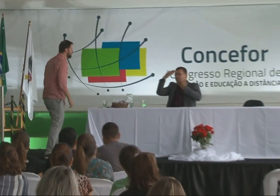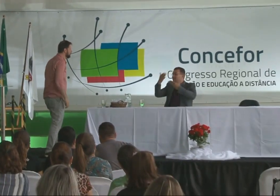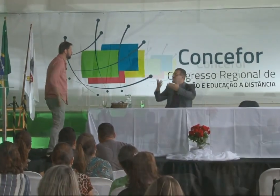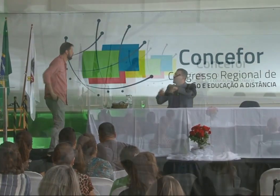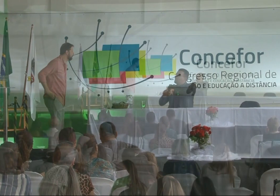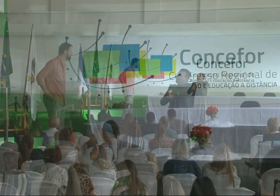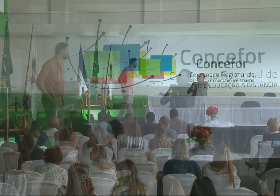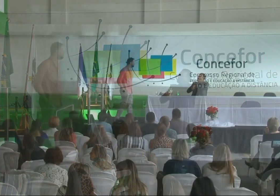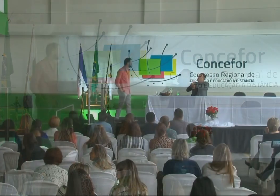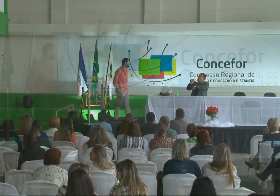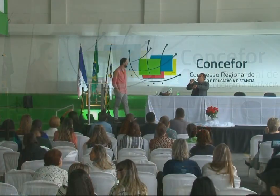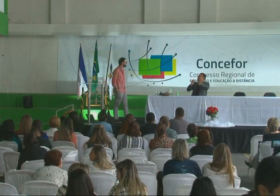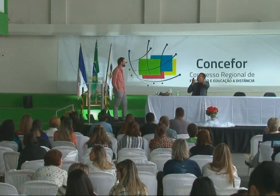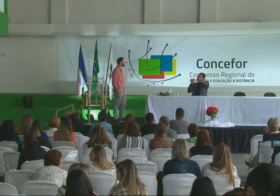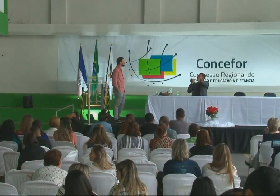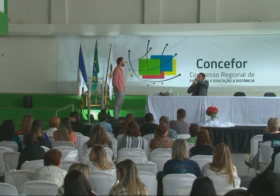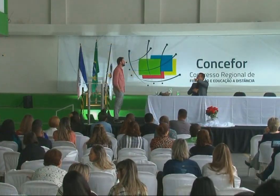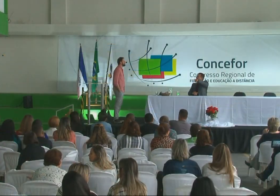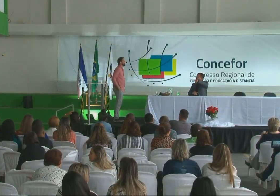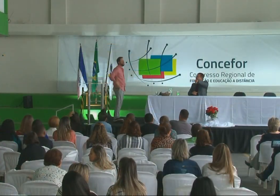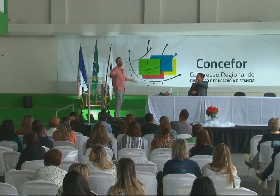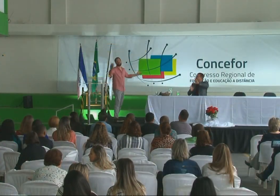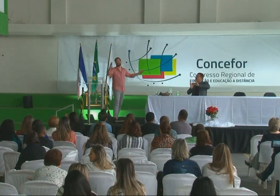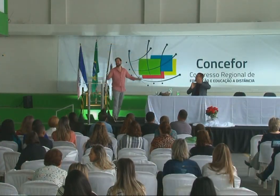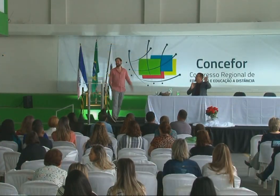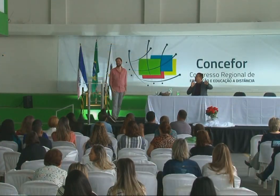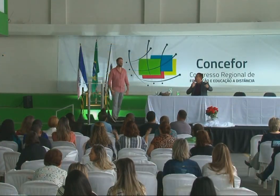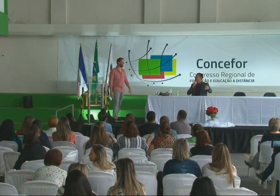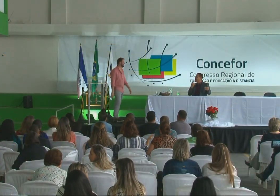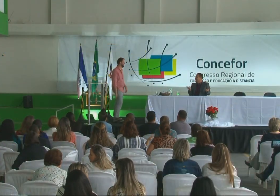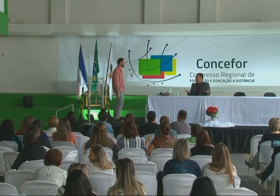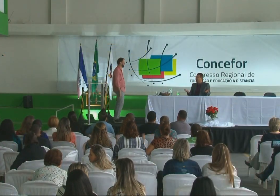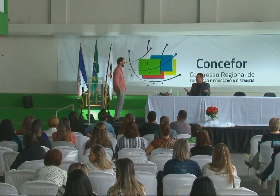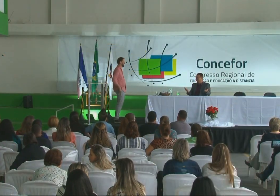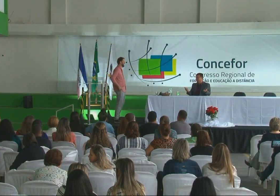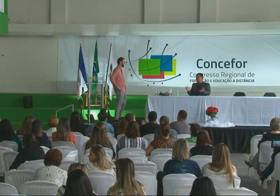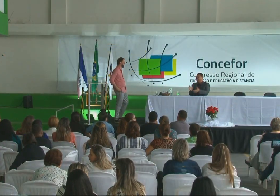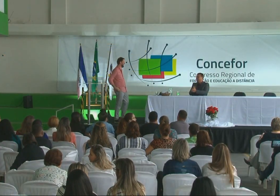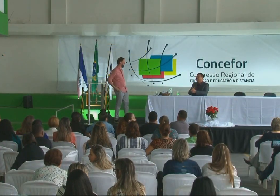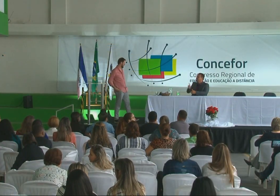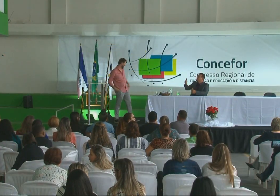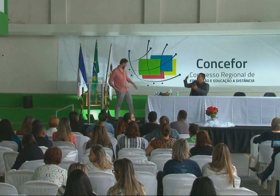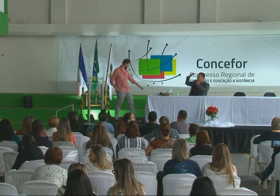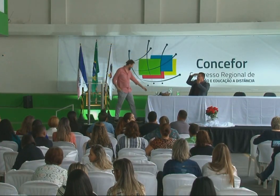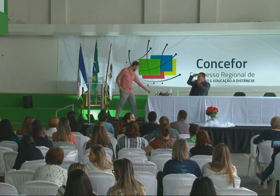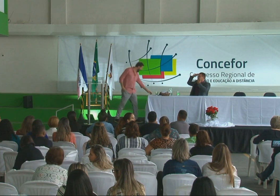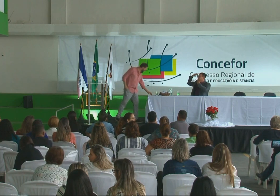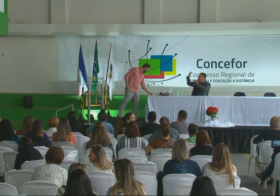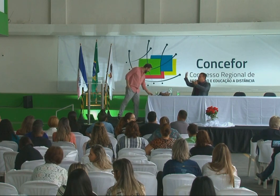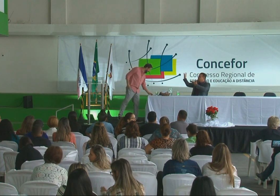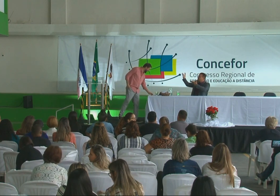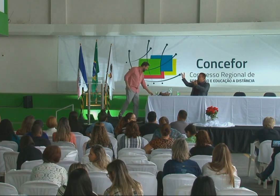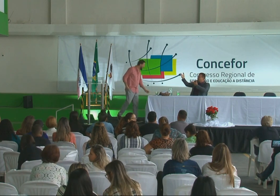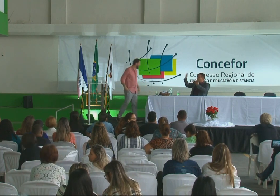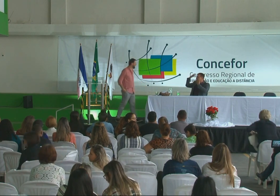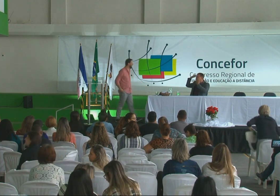Então, quero agradecer, infelizmente, nosso tempo é muito pouco, todo mundo está com fome, tem que procurar um lugar de almoçar, mas eu agradeço você pela